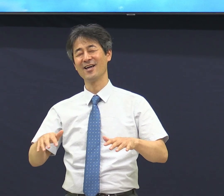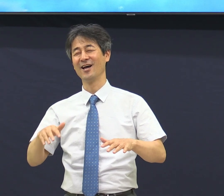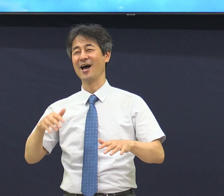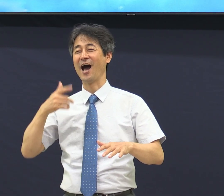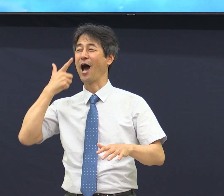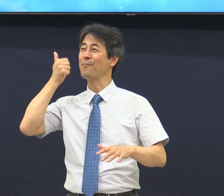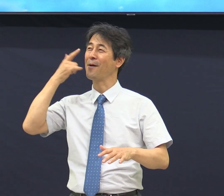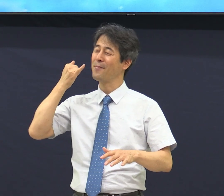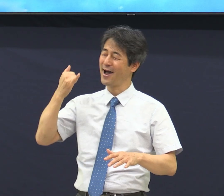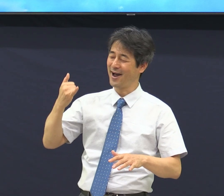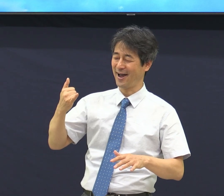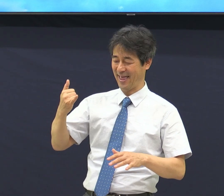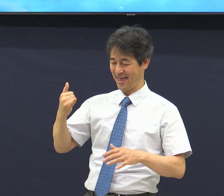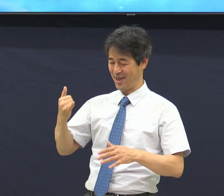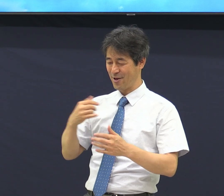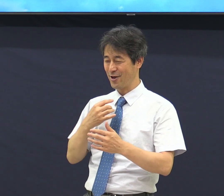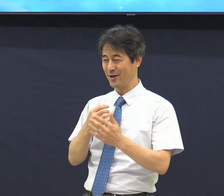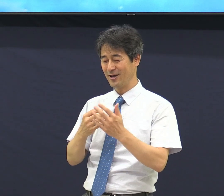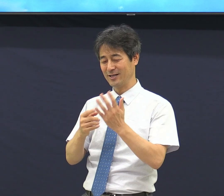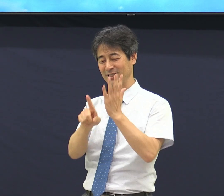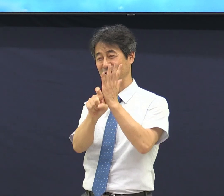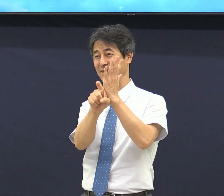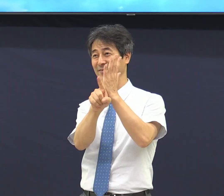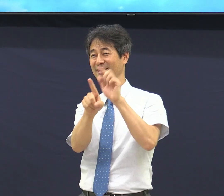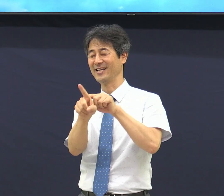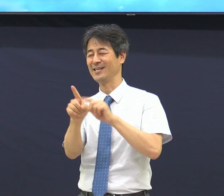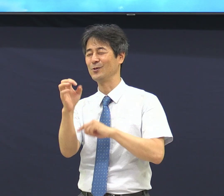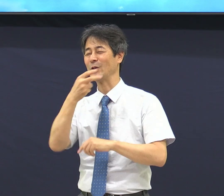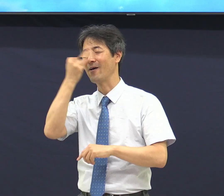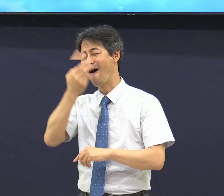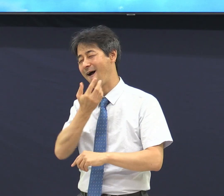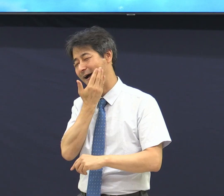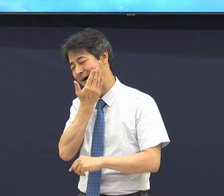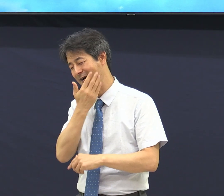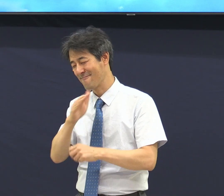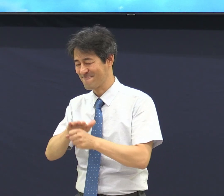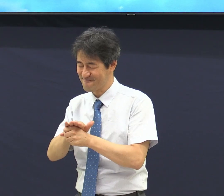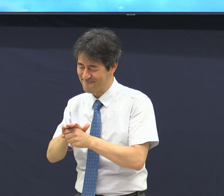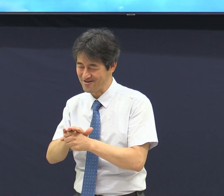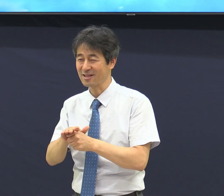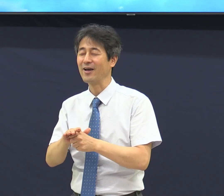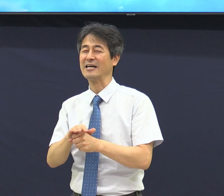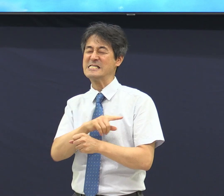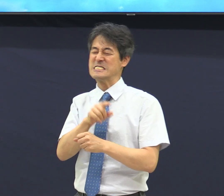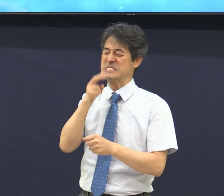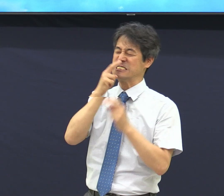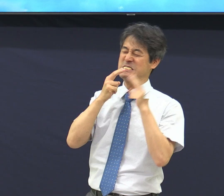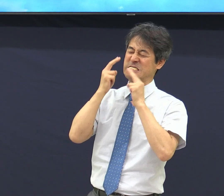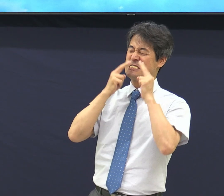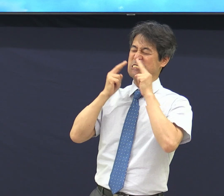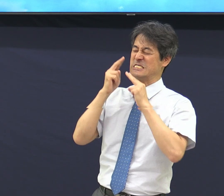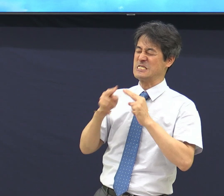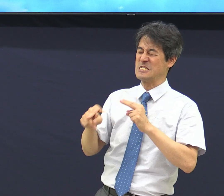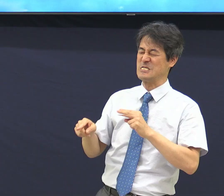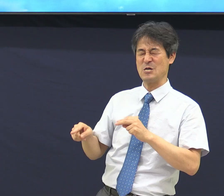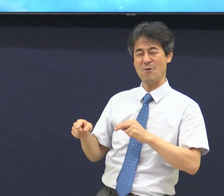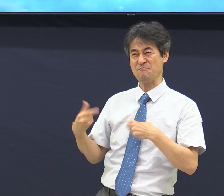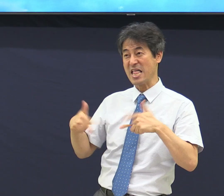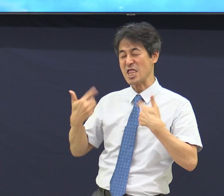형제들과 함께 부모님의 사랑으로 자라났던 요셉. 그렇지만